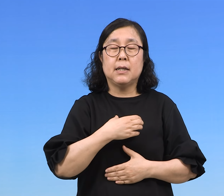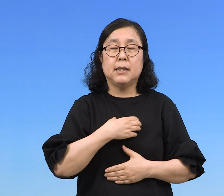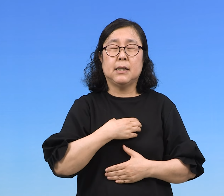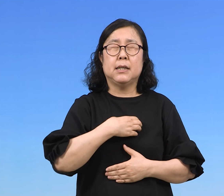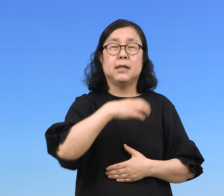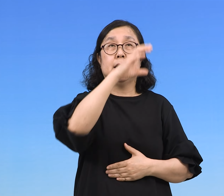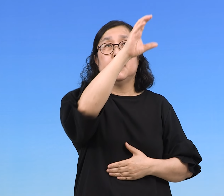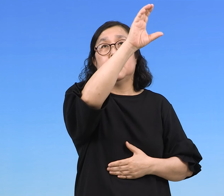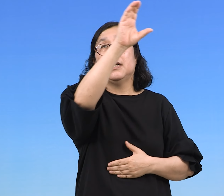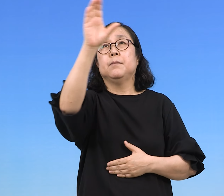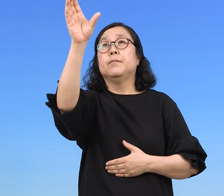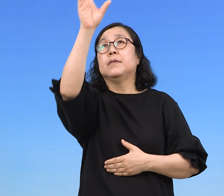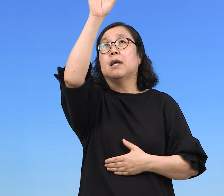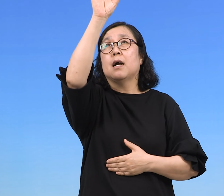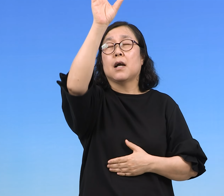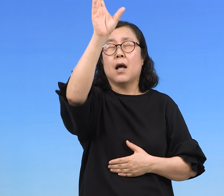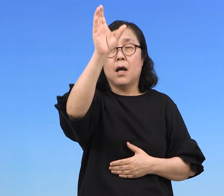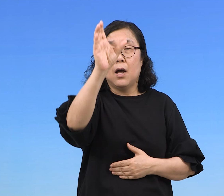험한